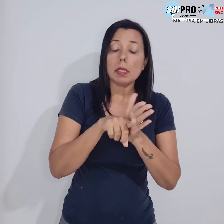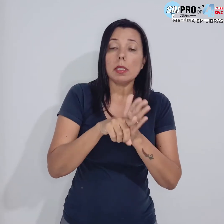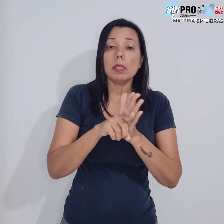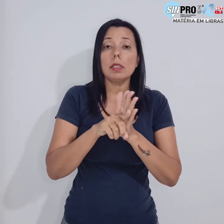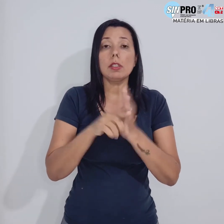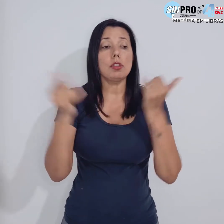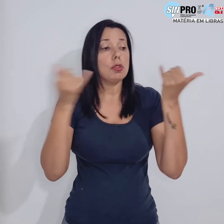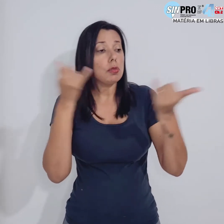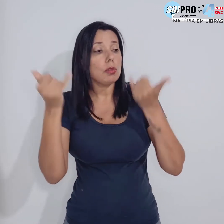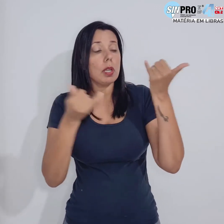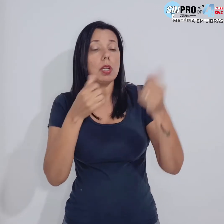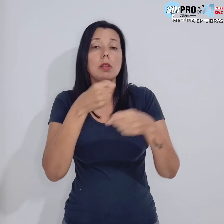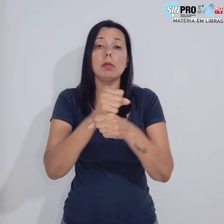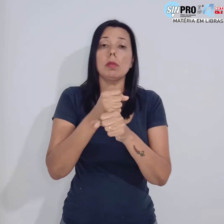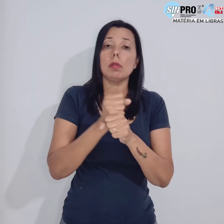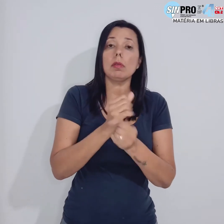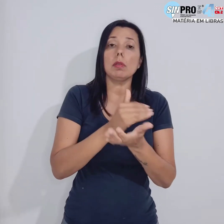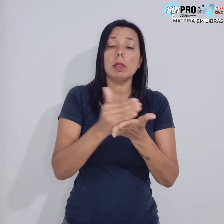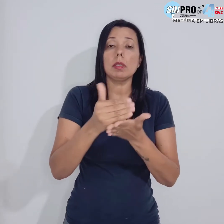divulgado anualmente desde